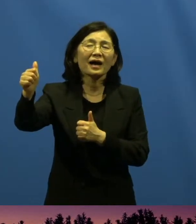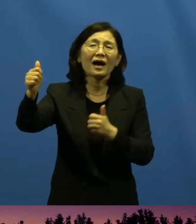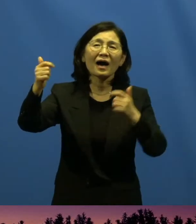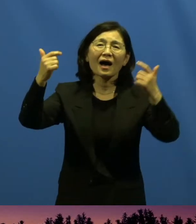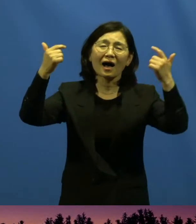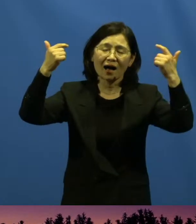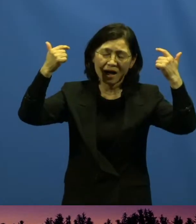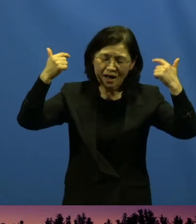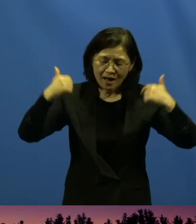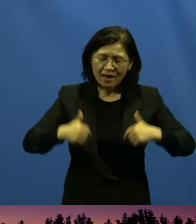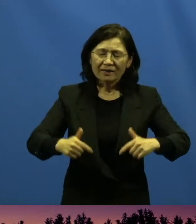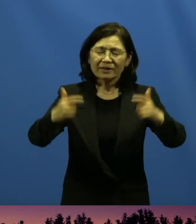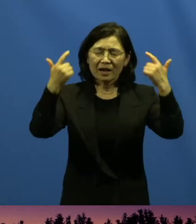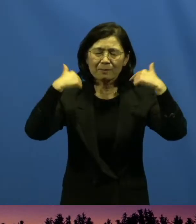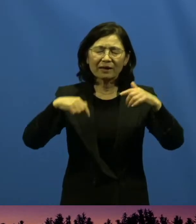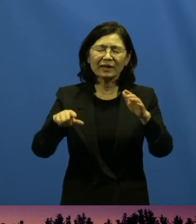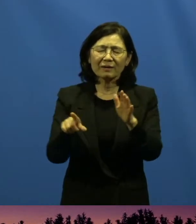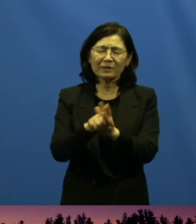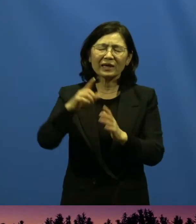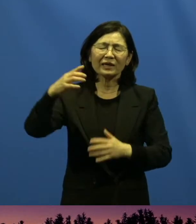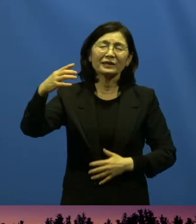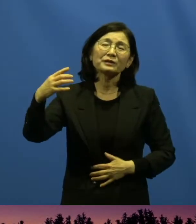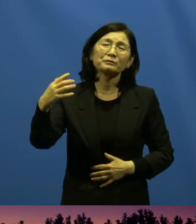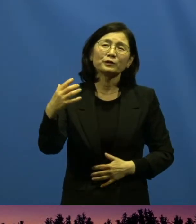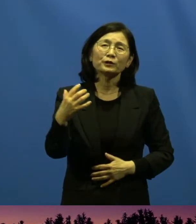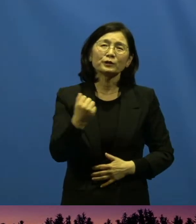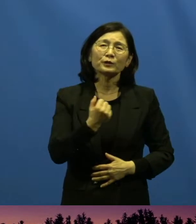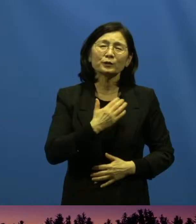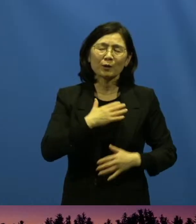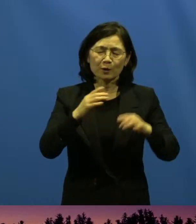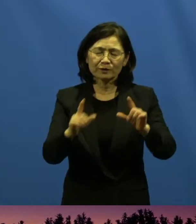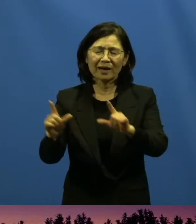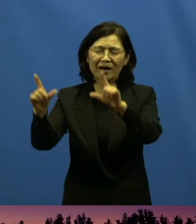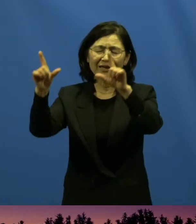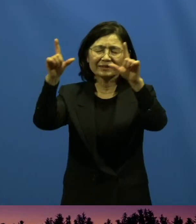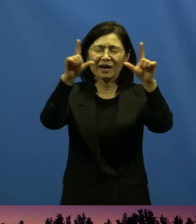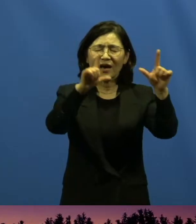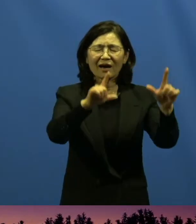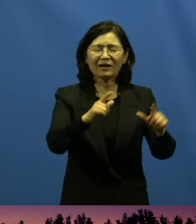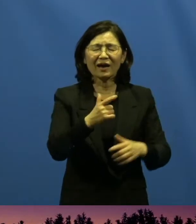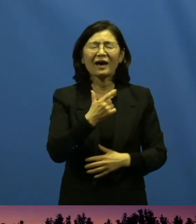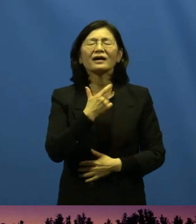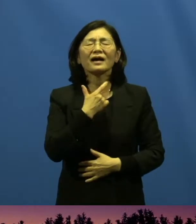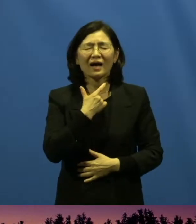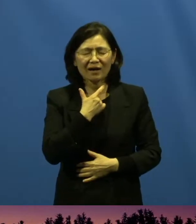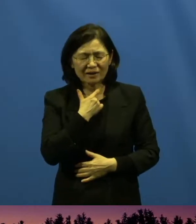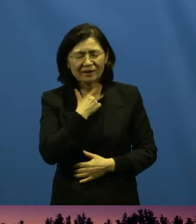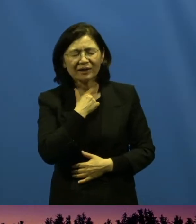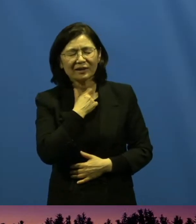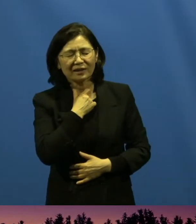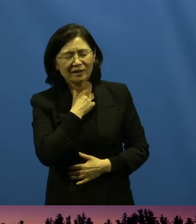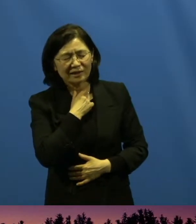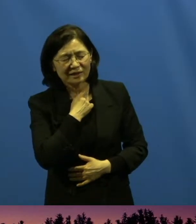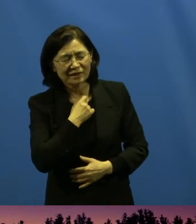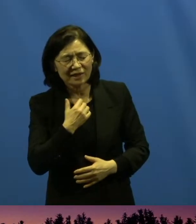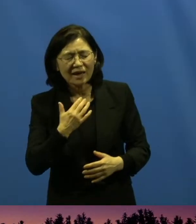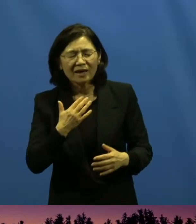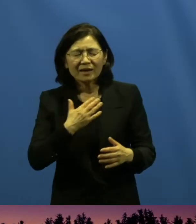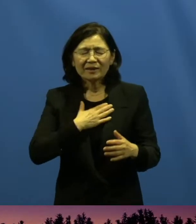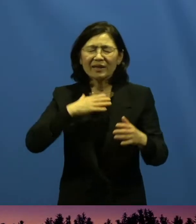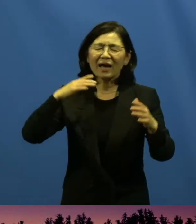승리하리라. 날마다 믿음으로 나 살아가리. 나는 믿네.